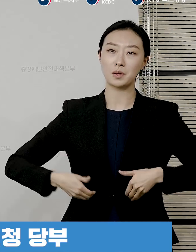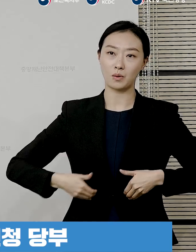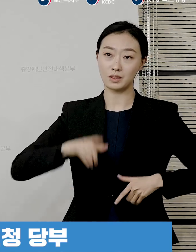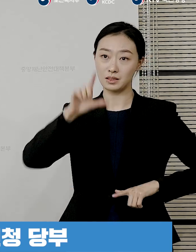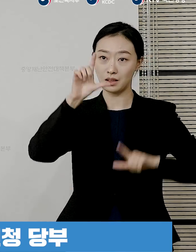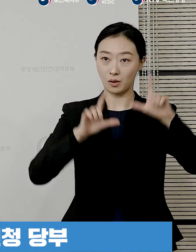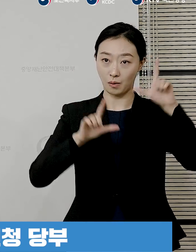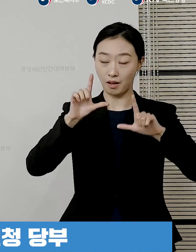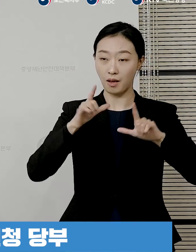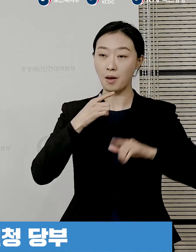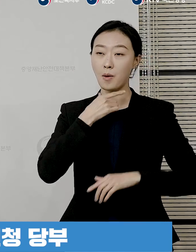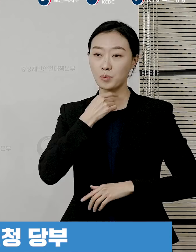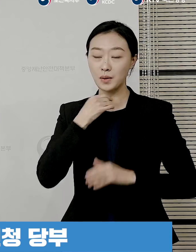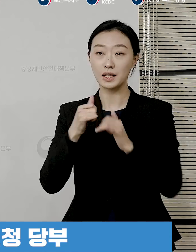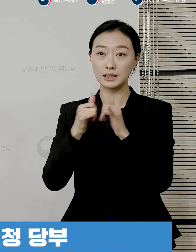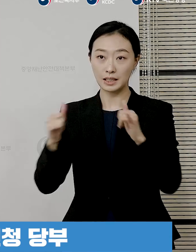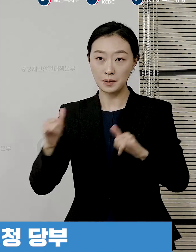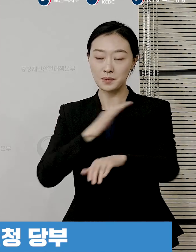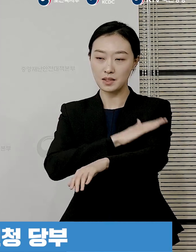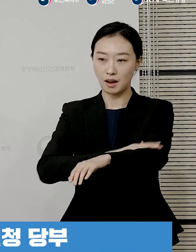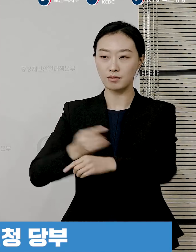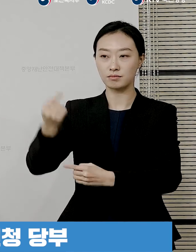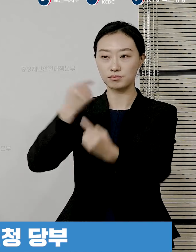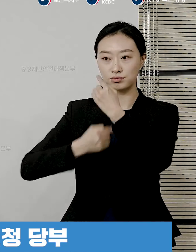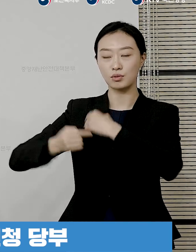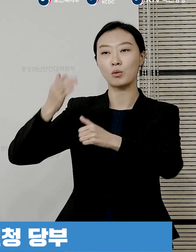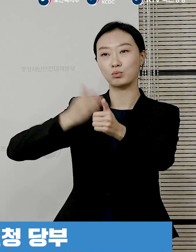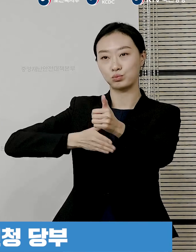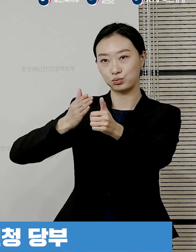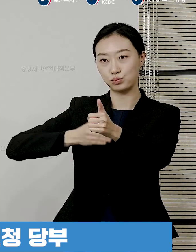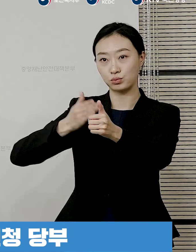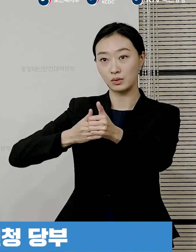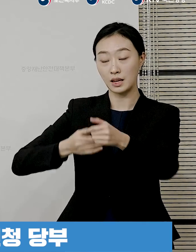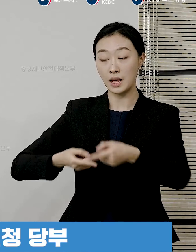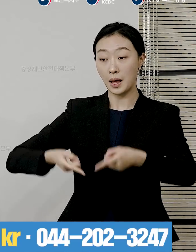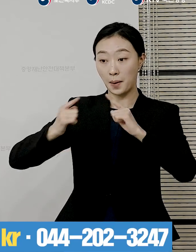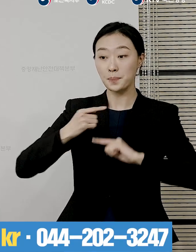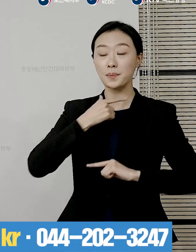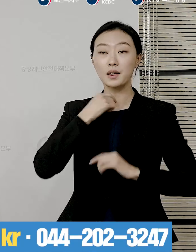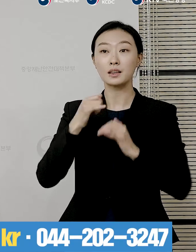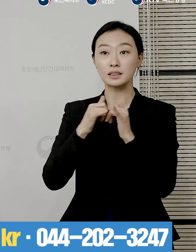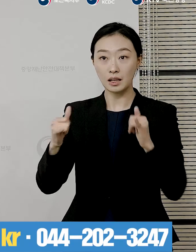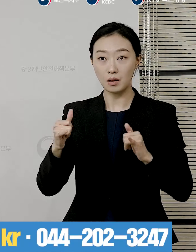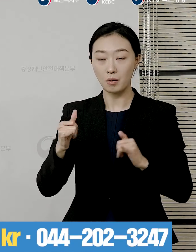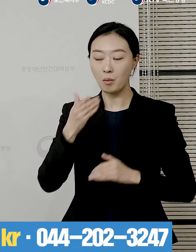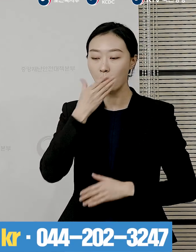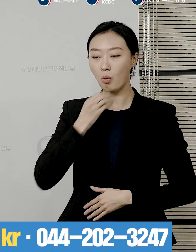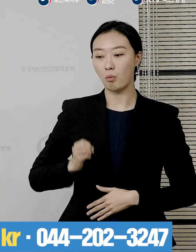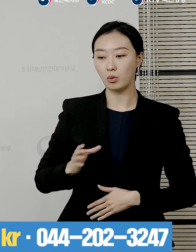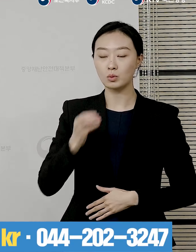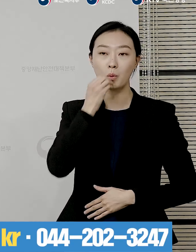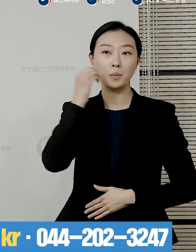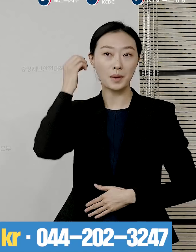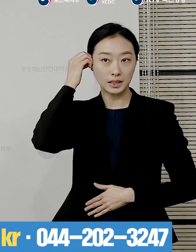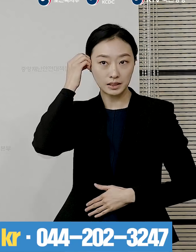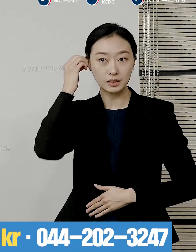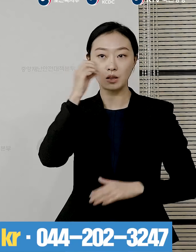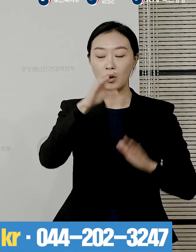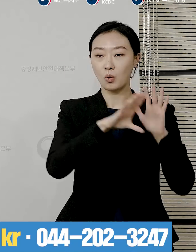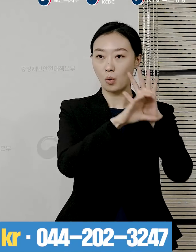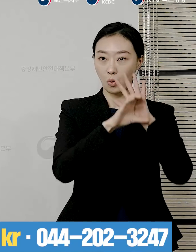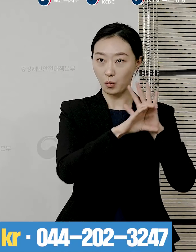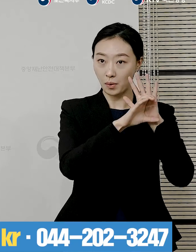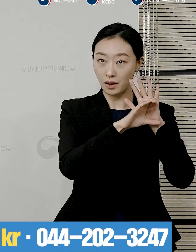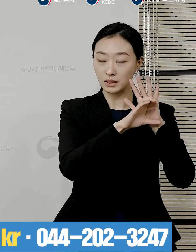필요한 만큼 뜻있는 분들의 신청을 당부드립니다. 참여하고자 하는 의료인은 보건복지부